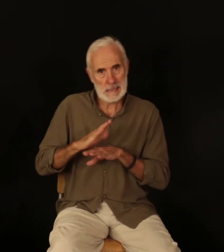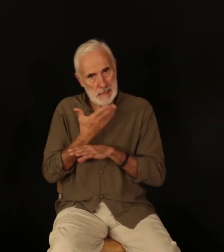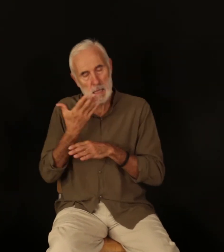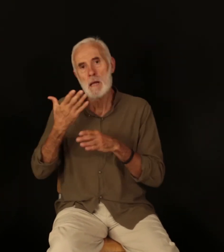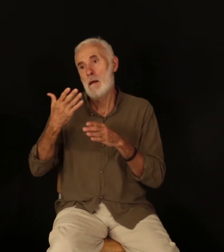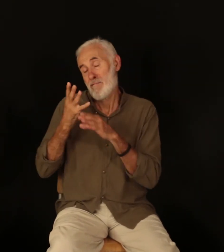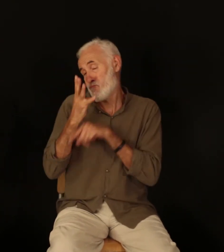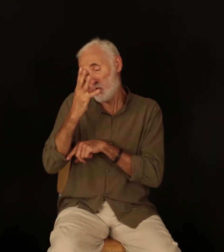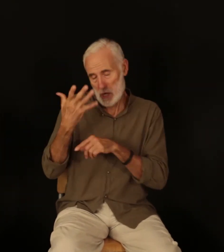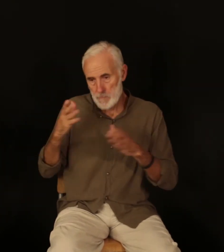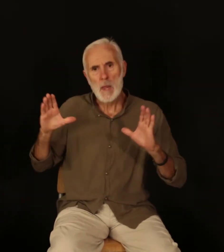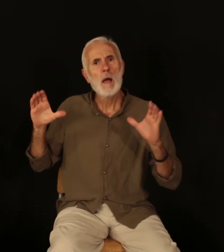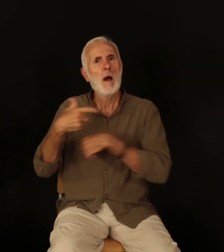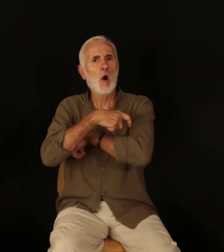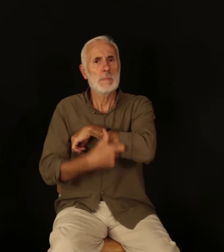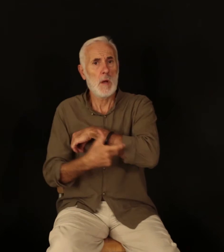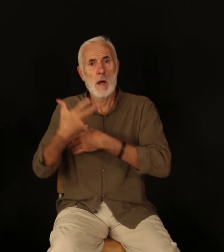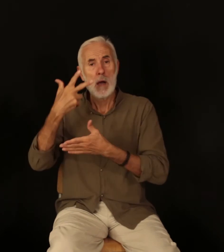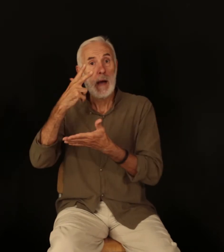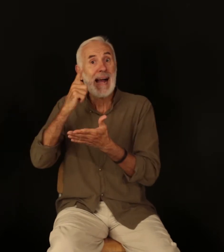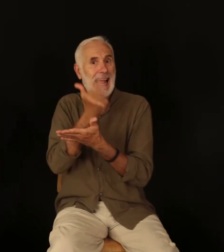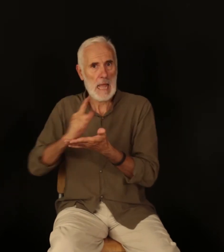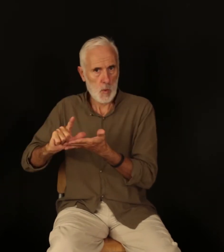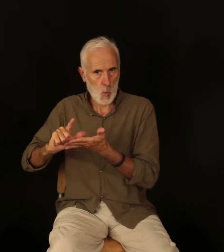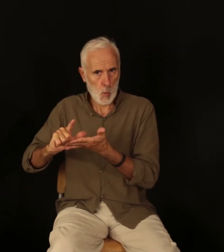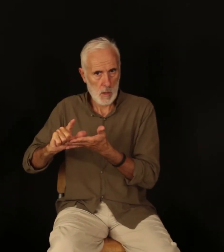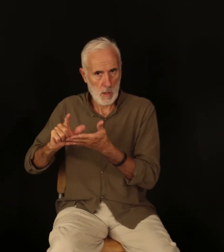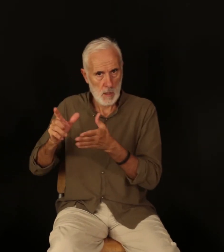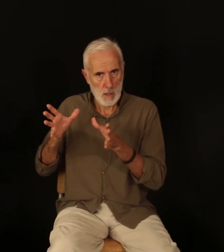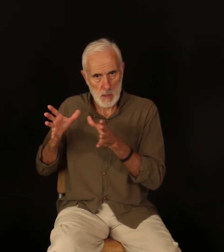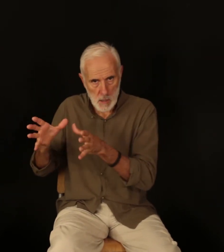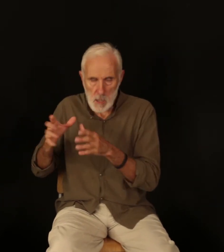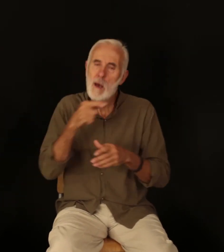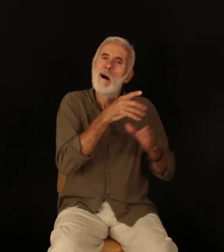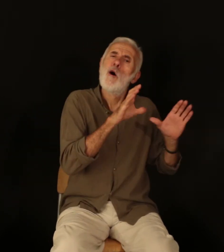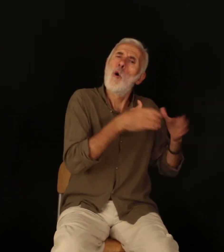littérature qui aurait un peu ses objectifs propres par rapport au comité éditorial.